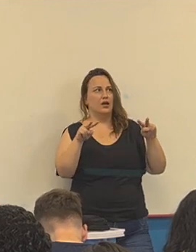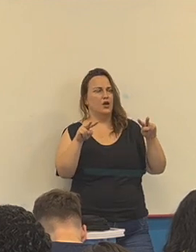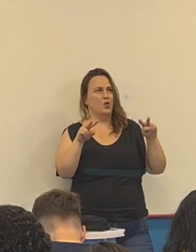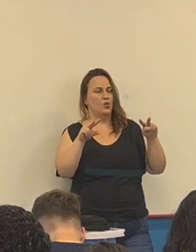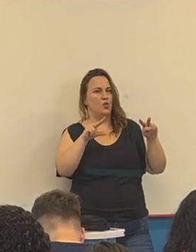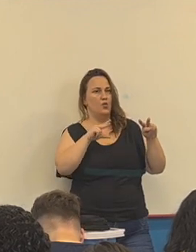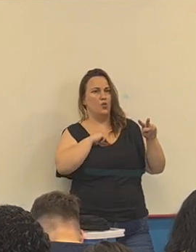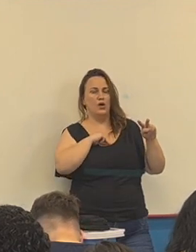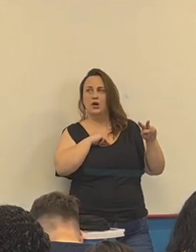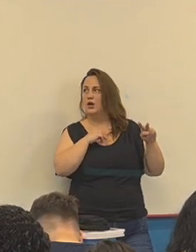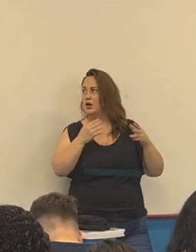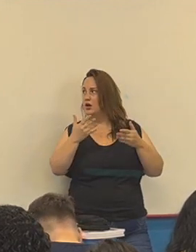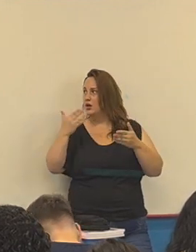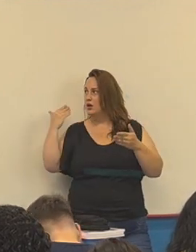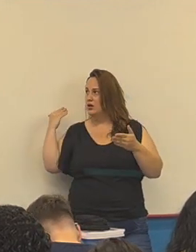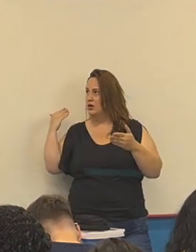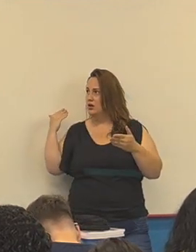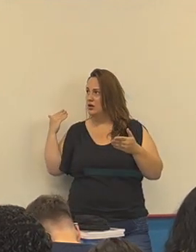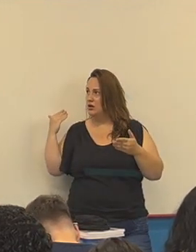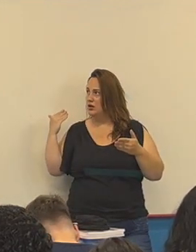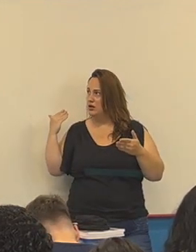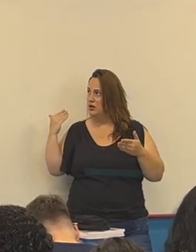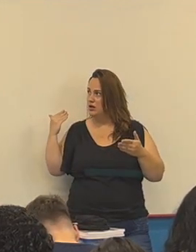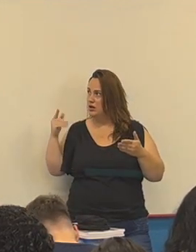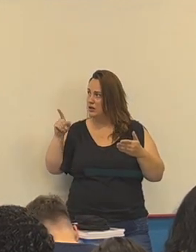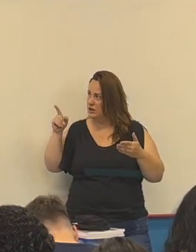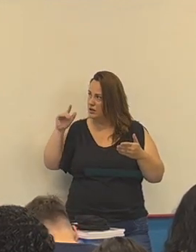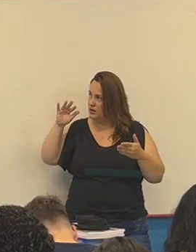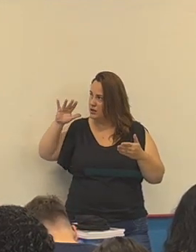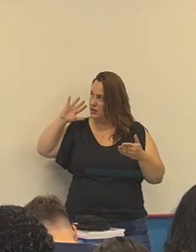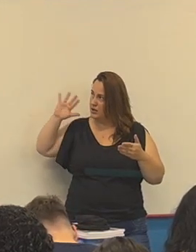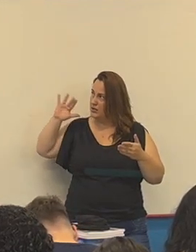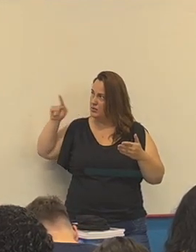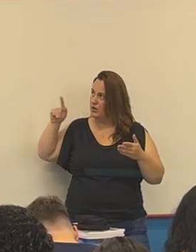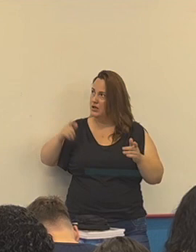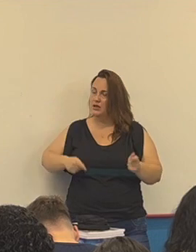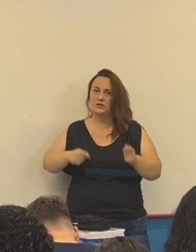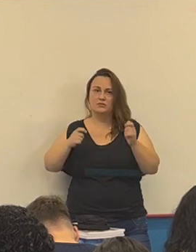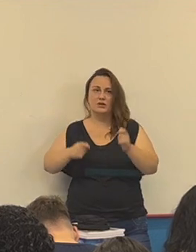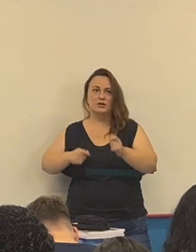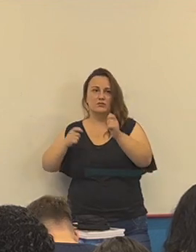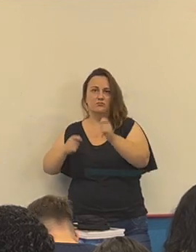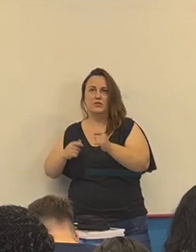Porque, pô, se esse lugar, imagina se essa sala tivesse